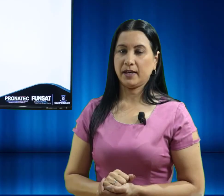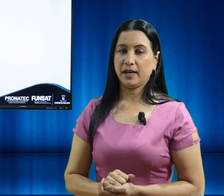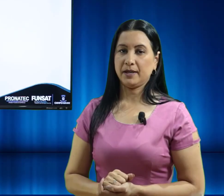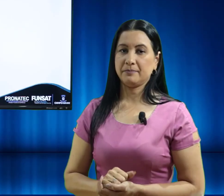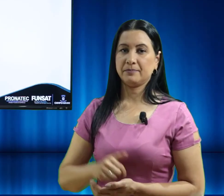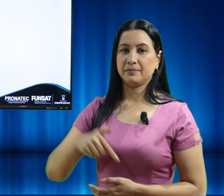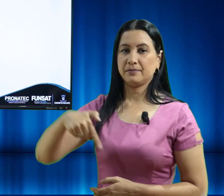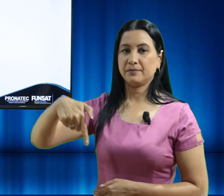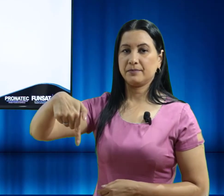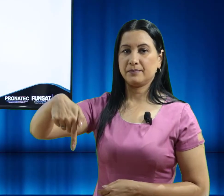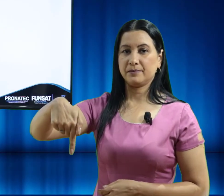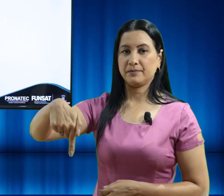Q.